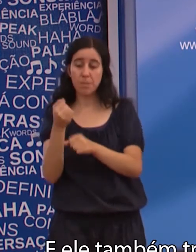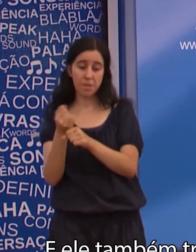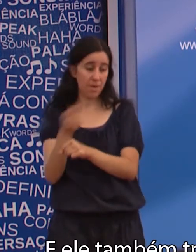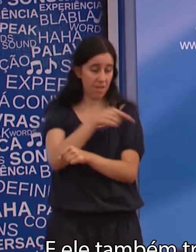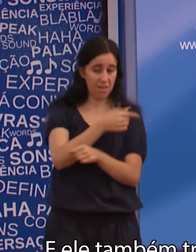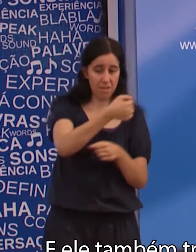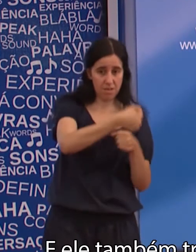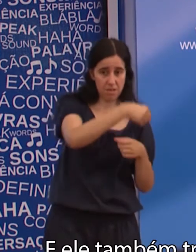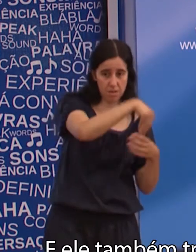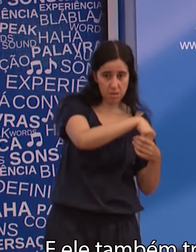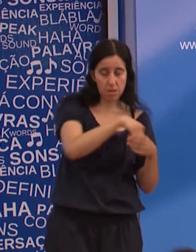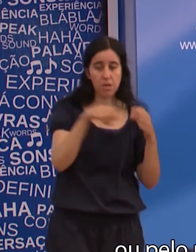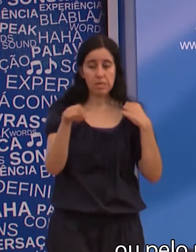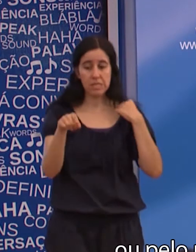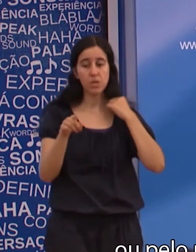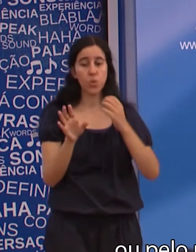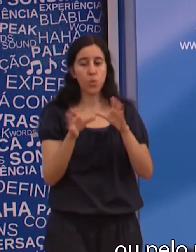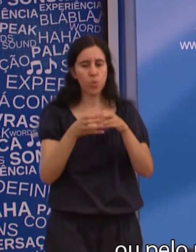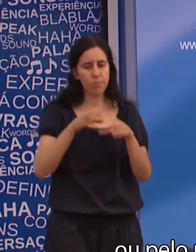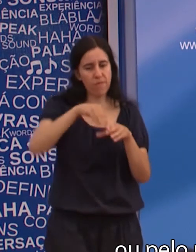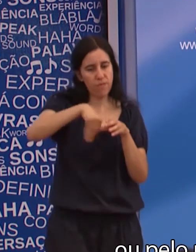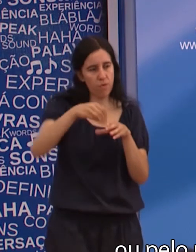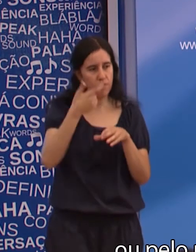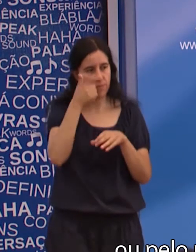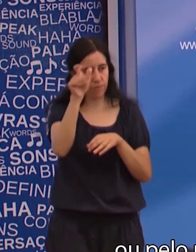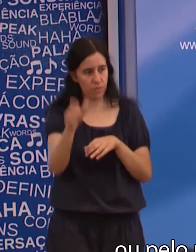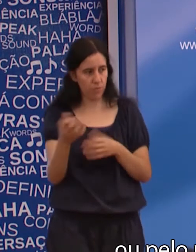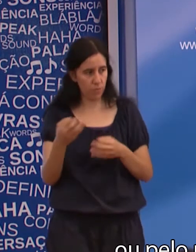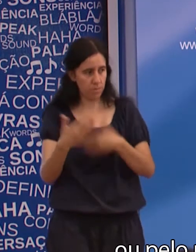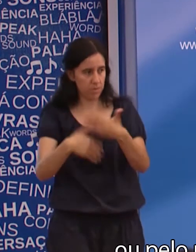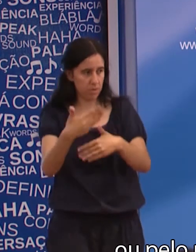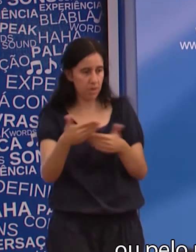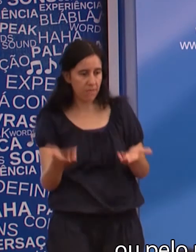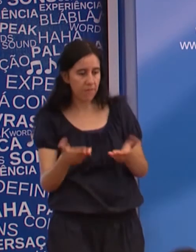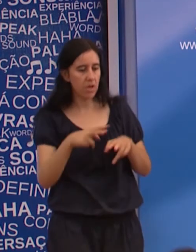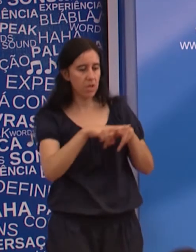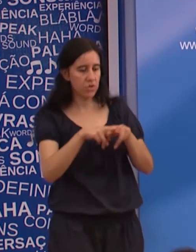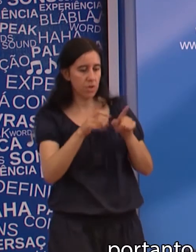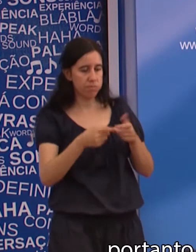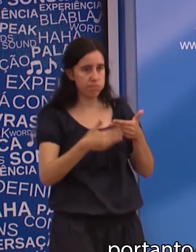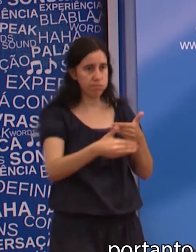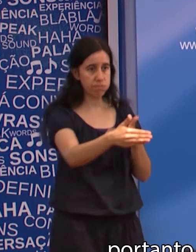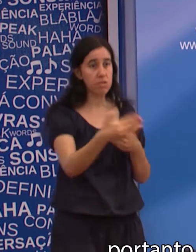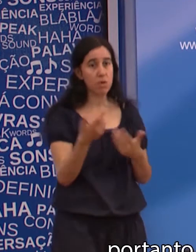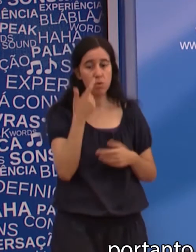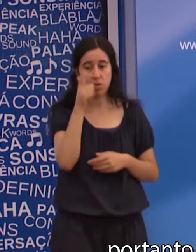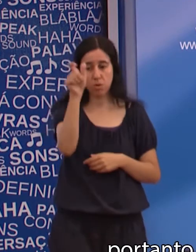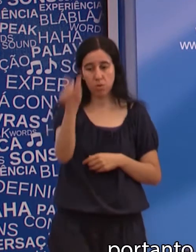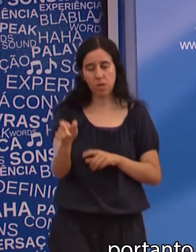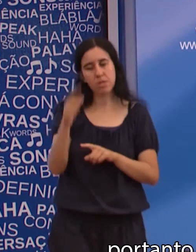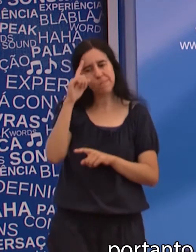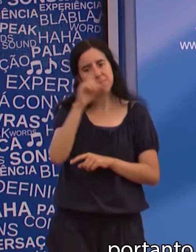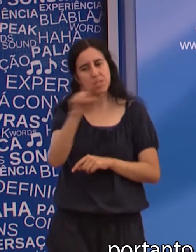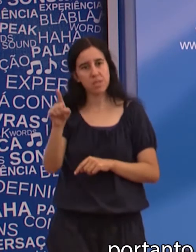Costa e tinha estado envolvido neste grupo, ou pelo menos no processo da maternidade, para a implementação do rastreio. Portanto, como pessoa ciente